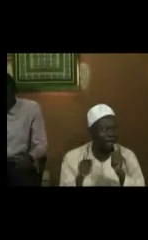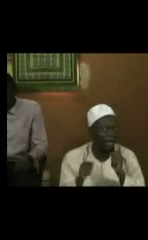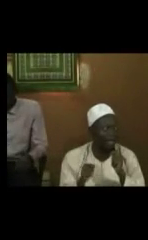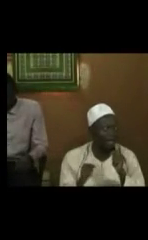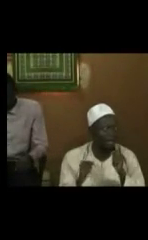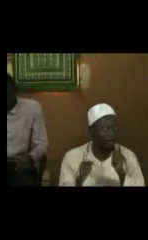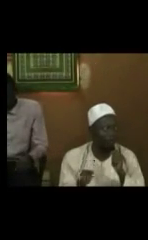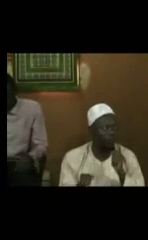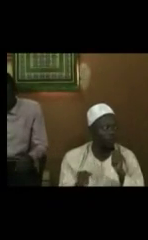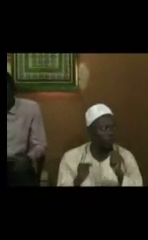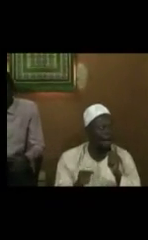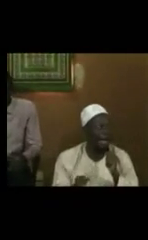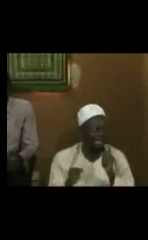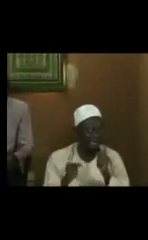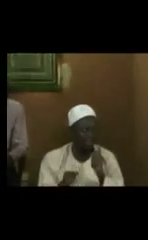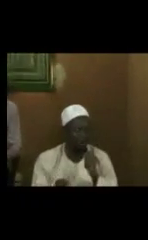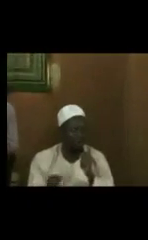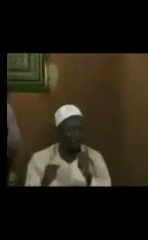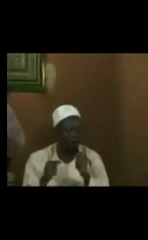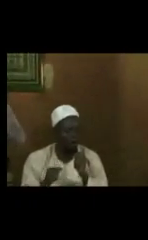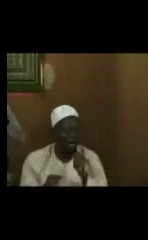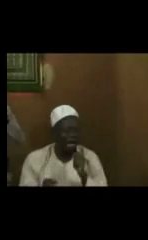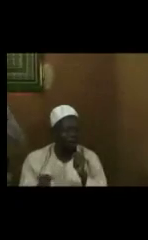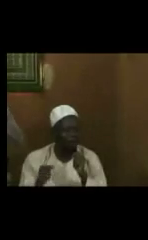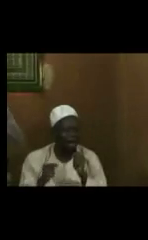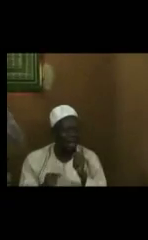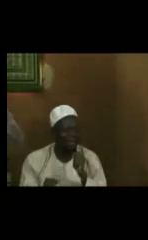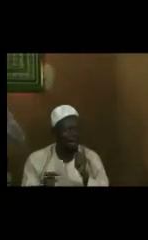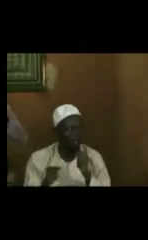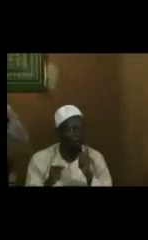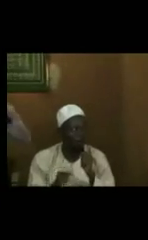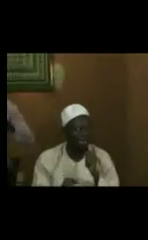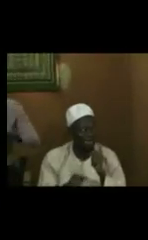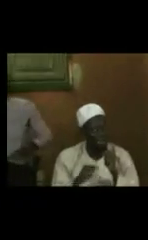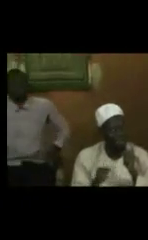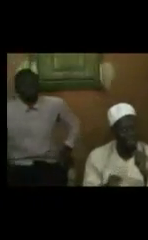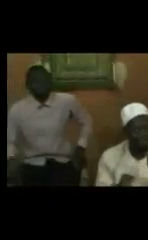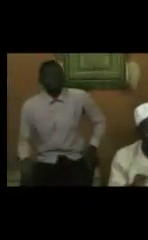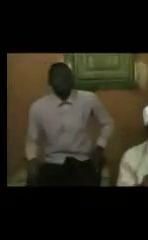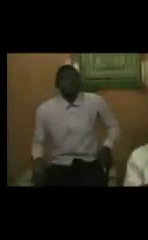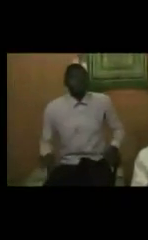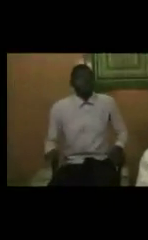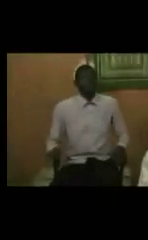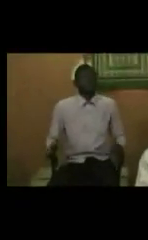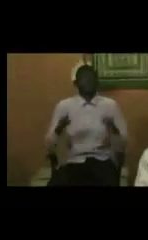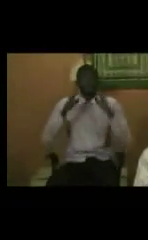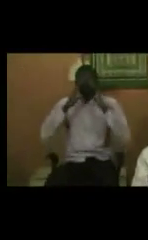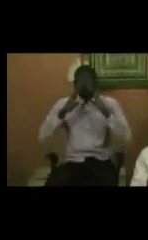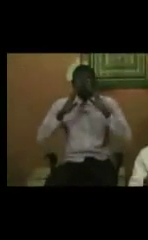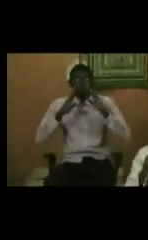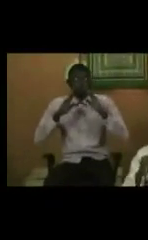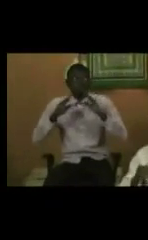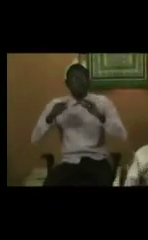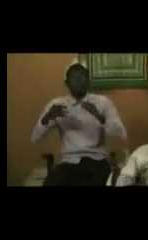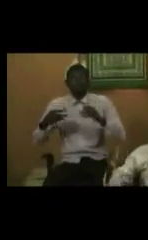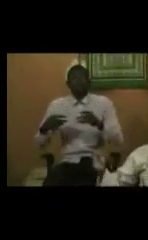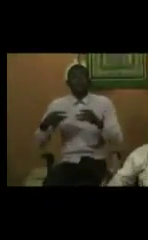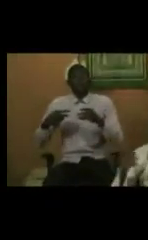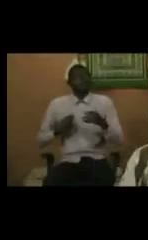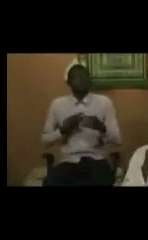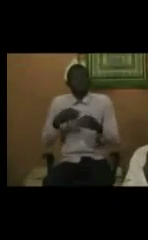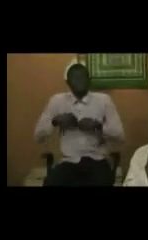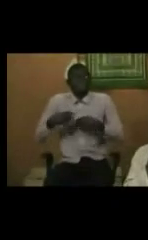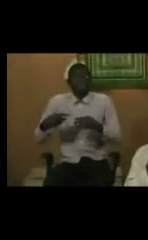pe ifuru ma ti odo awon alaigbagbo wa si yin eya ge irun yin ku